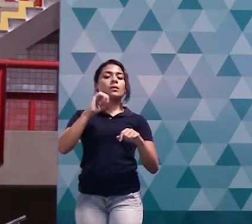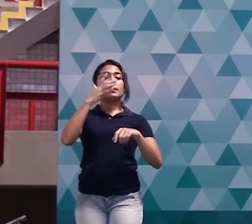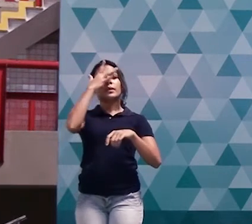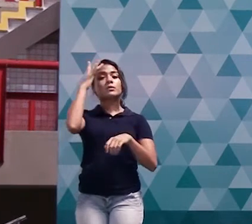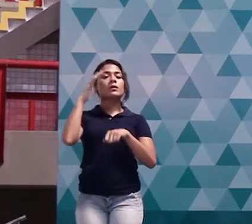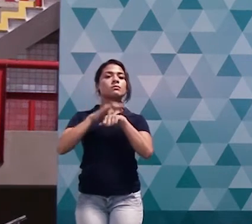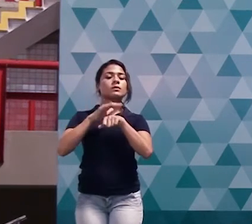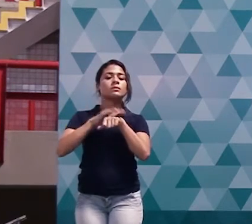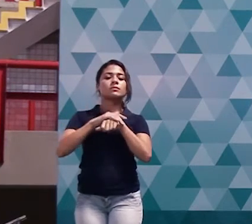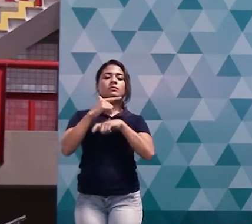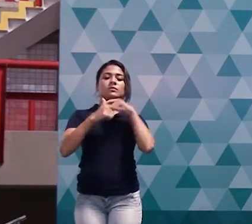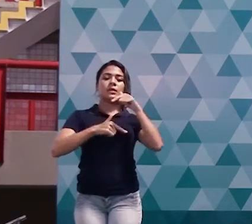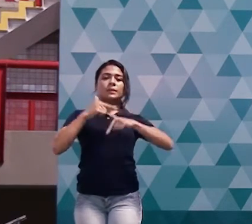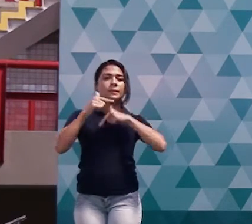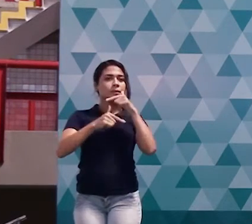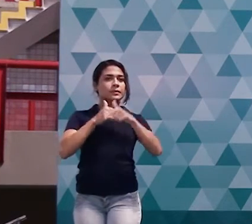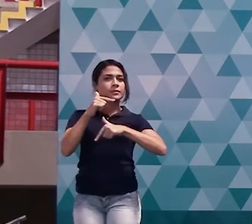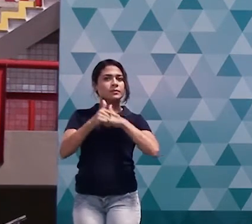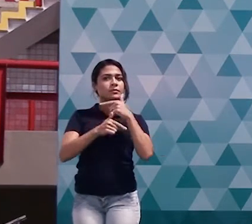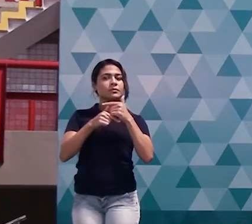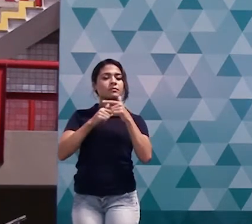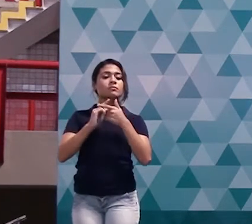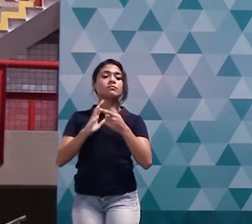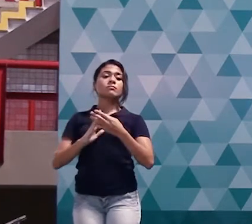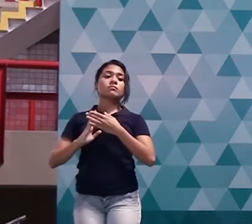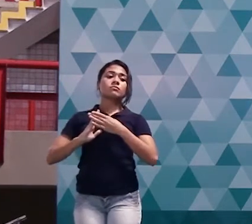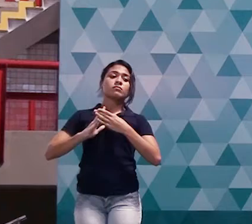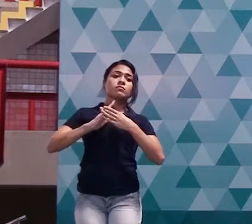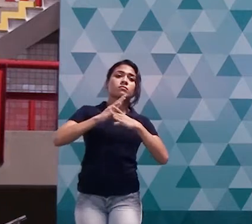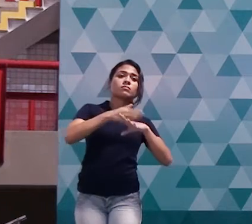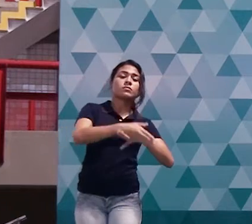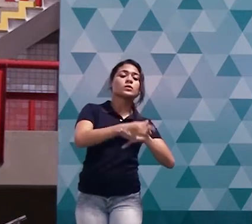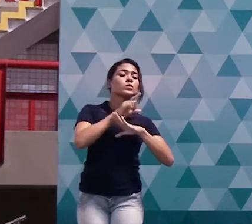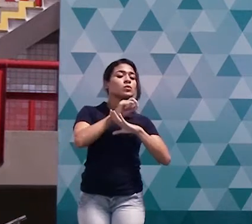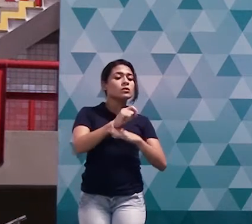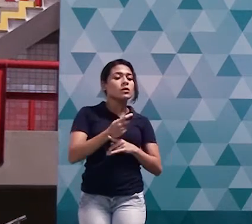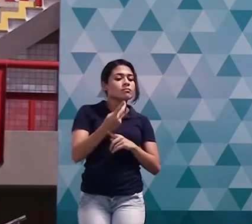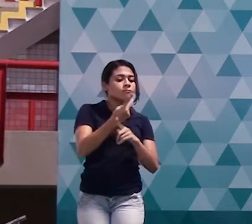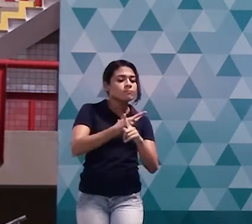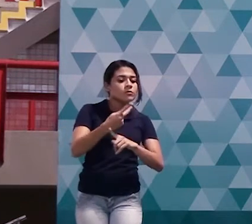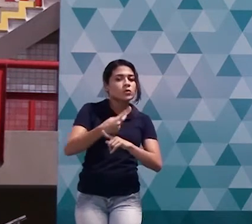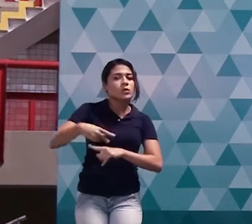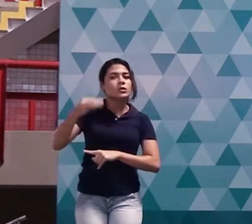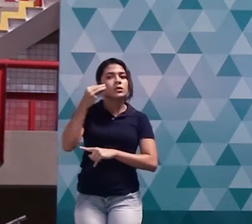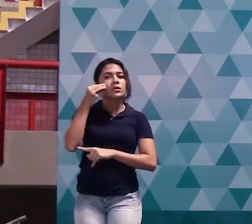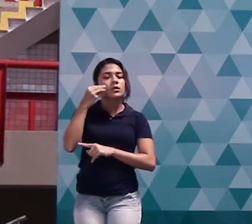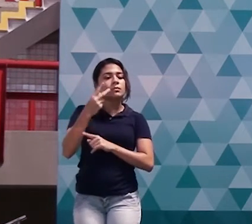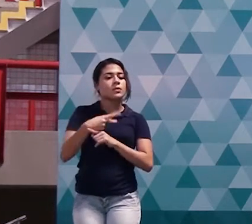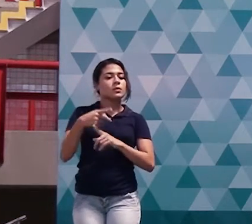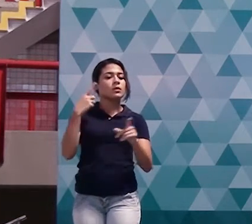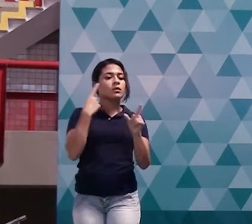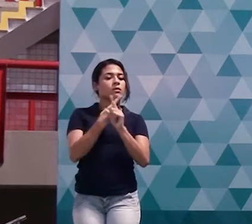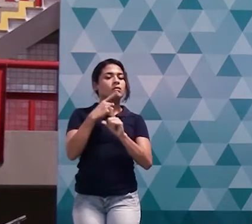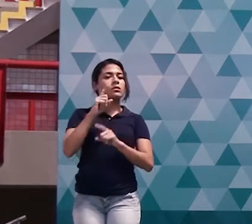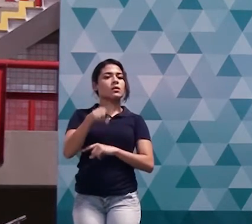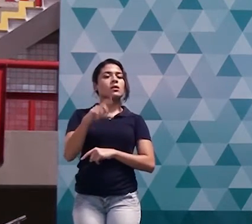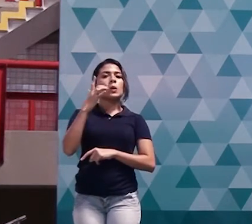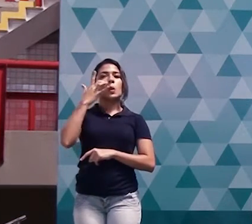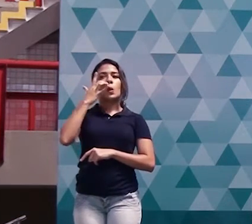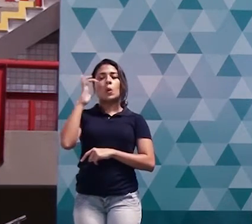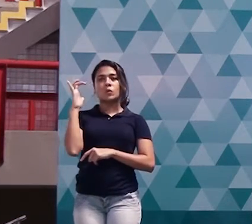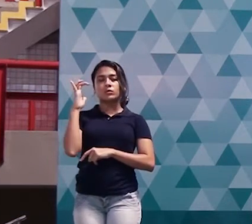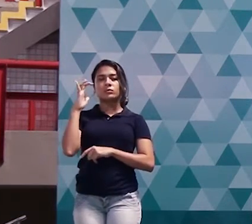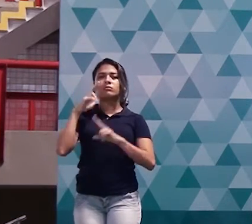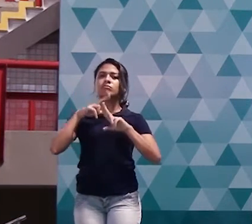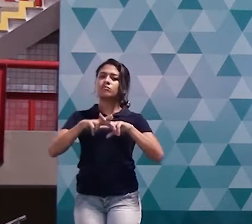trabalhadores, os homens brancos, eles iam para as minas tentar encontrar ouro. Então, na mineração, houve